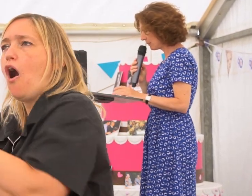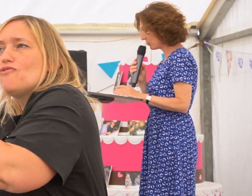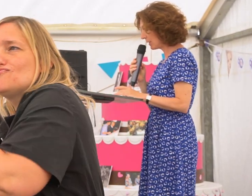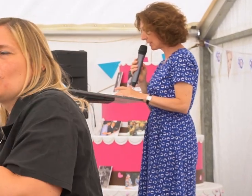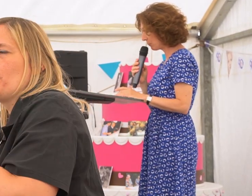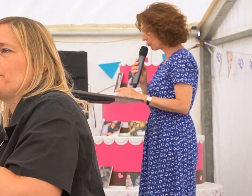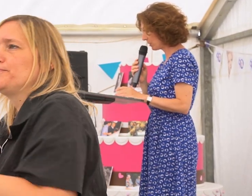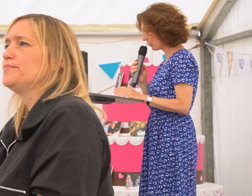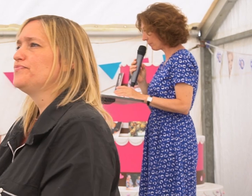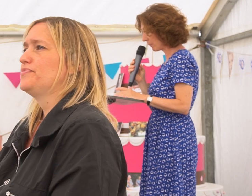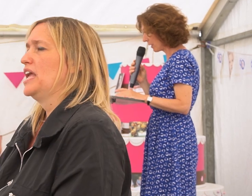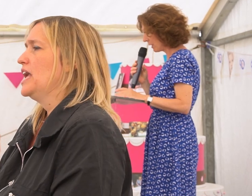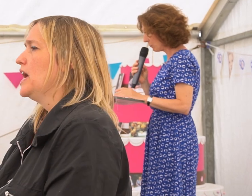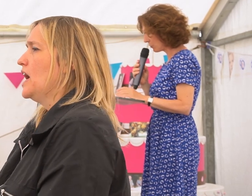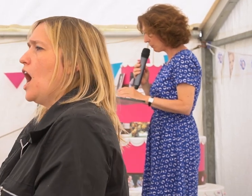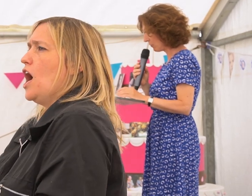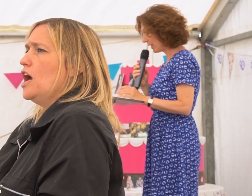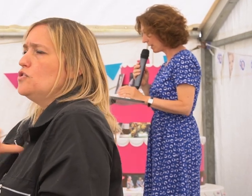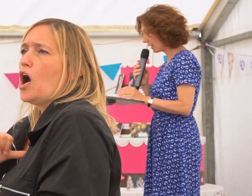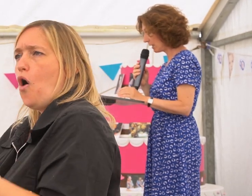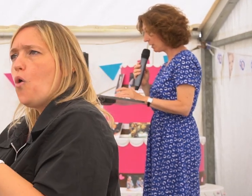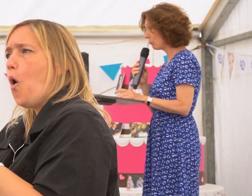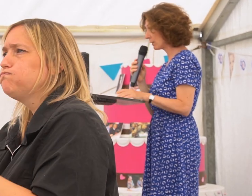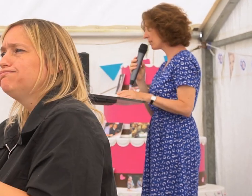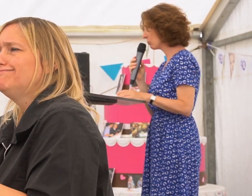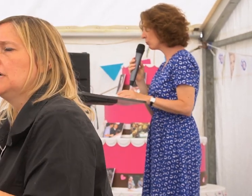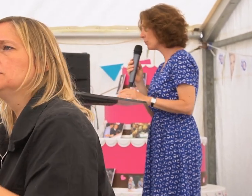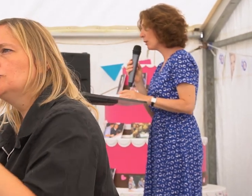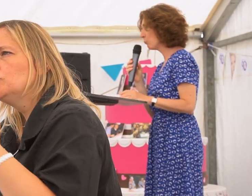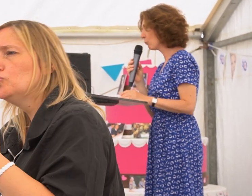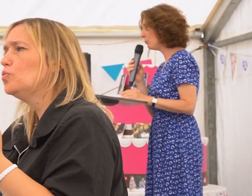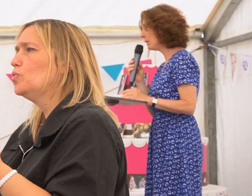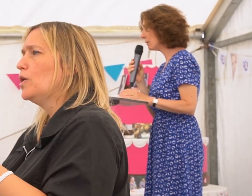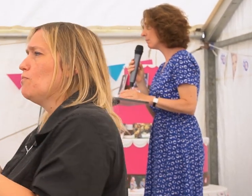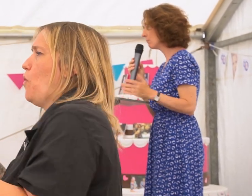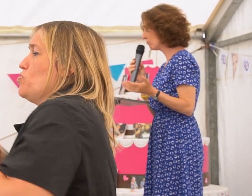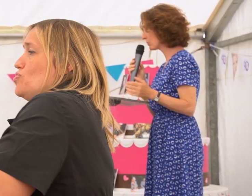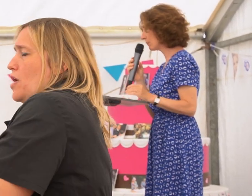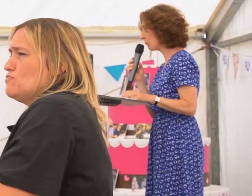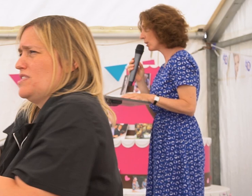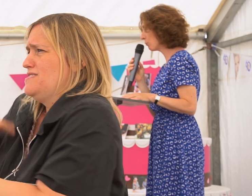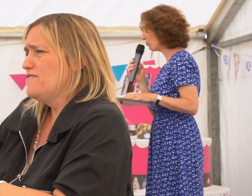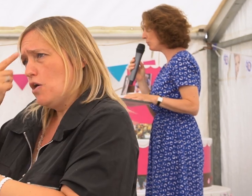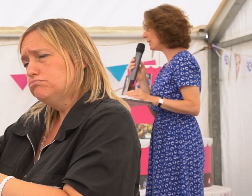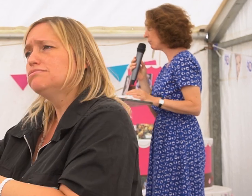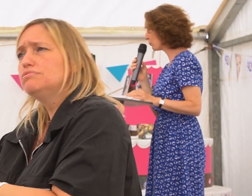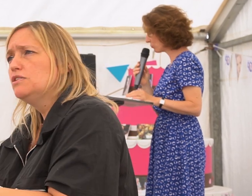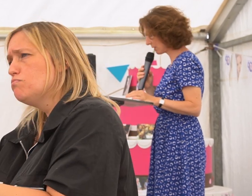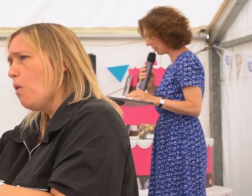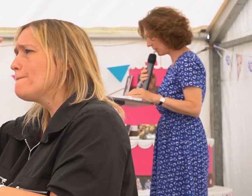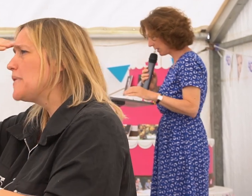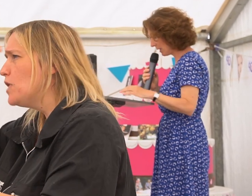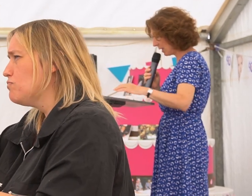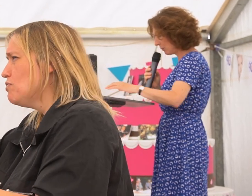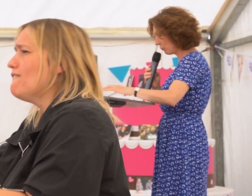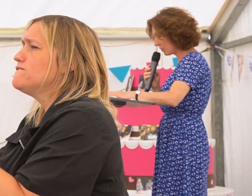autre exceptionnel très prochainement. Nous sommes fiers et très heureux pour lui, pour sa mémoire, pour lui et pour toute